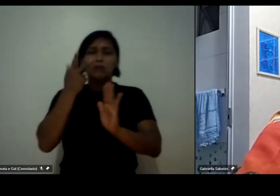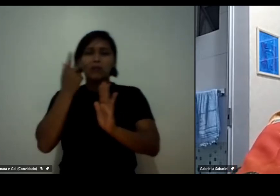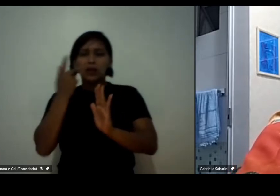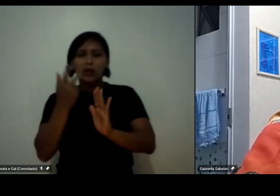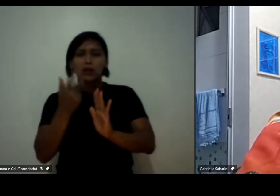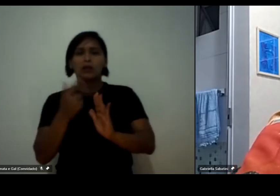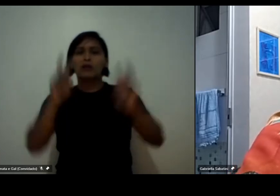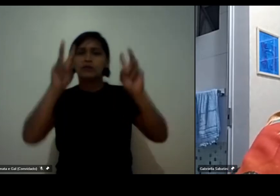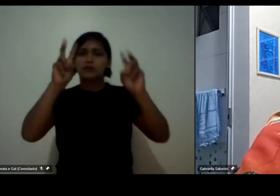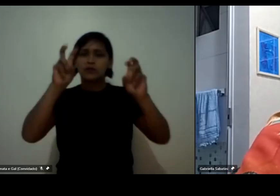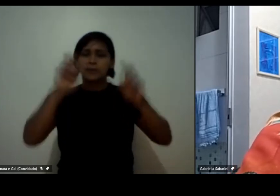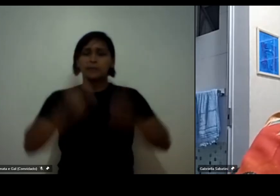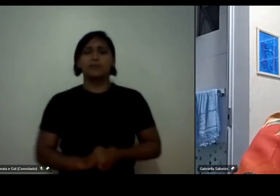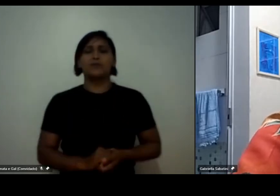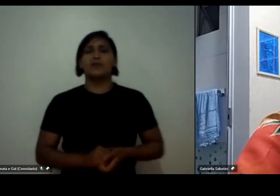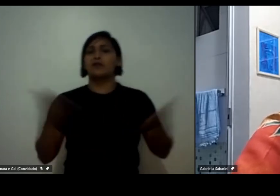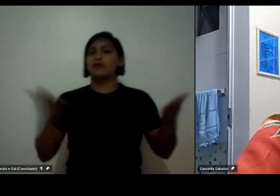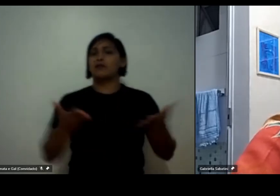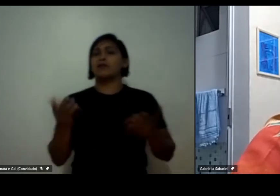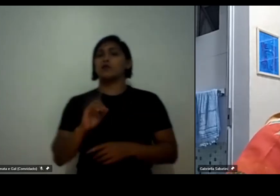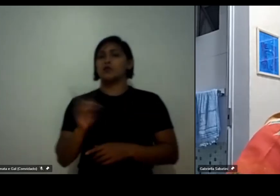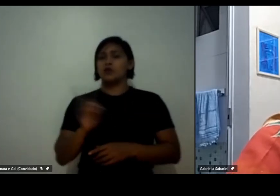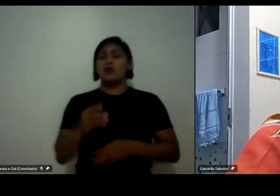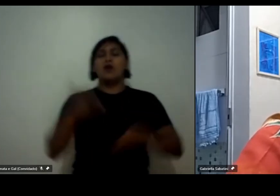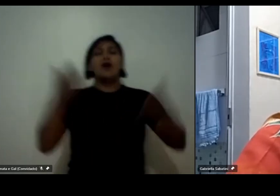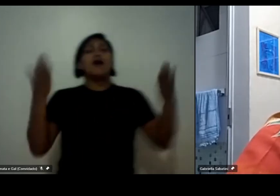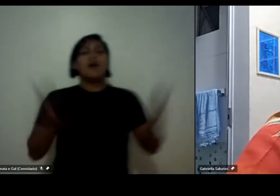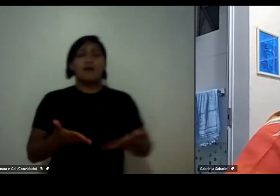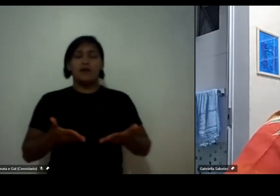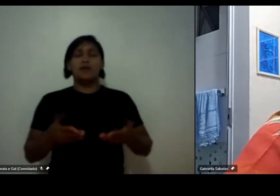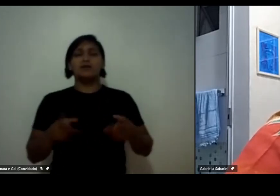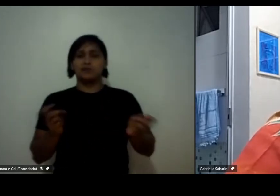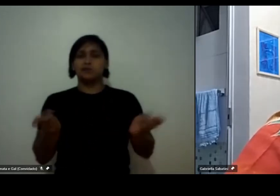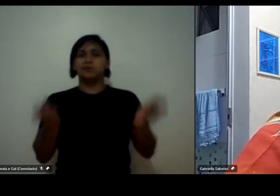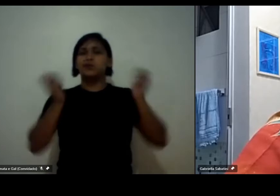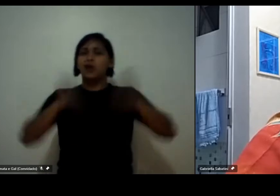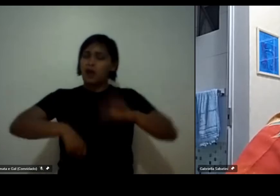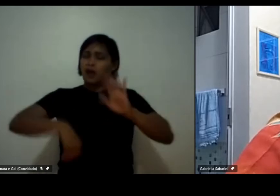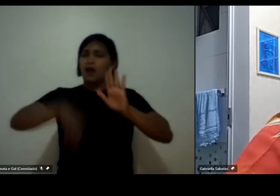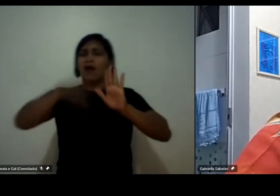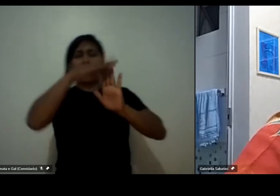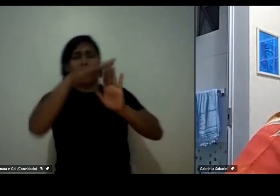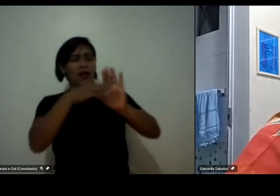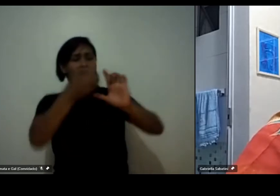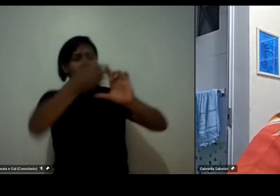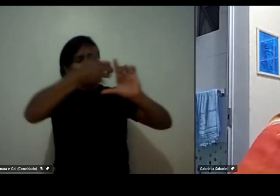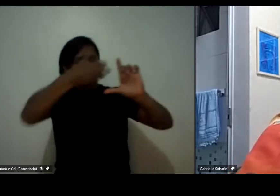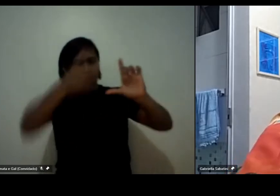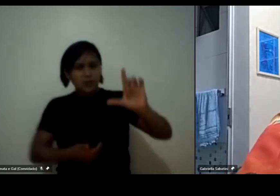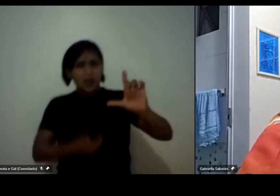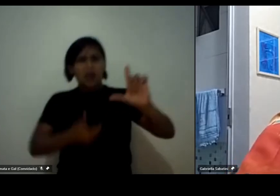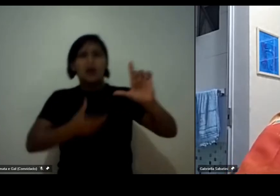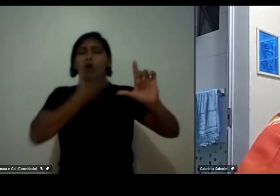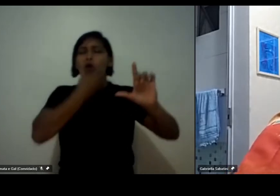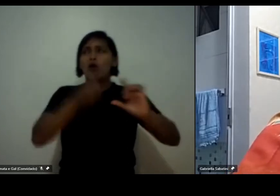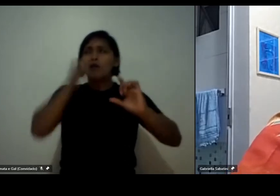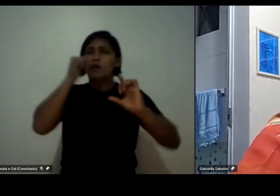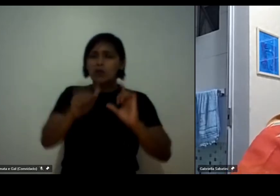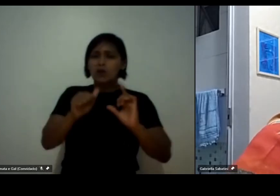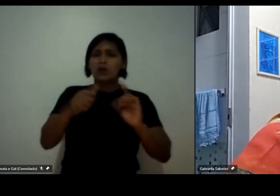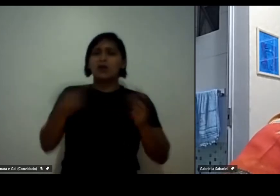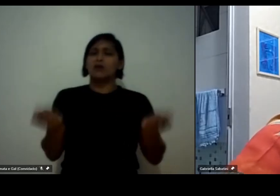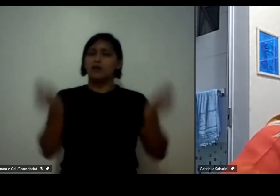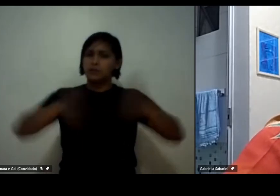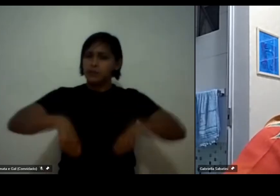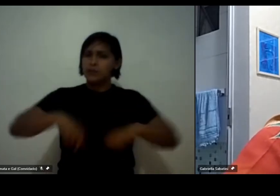aspas. Agora não. Agora recusamos ser classificados em binarismos como homem e mulher e